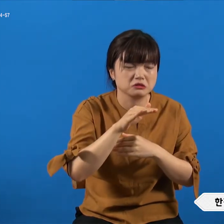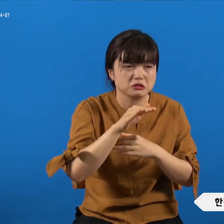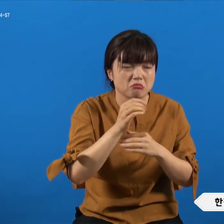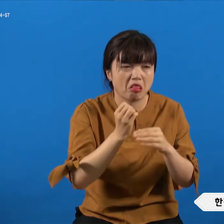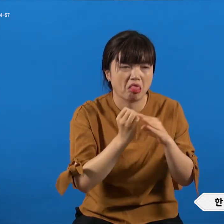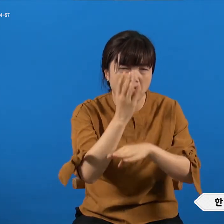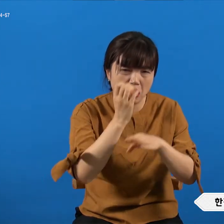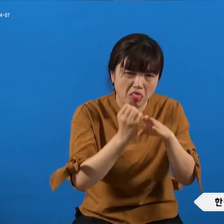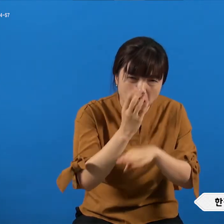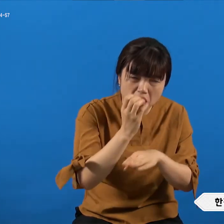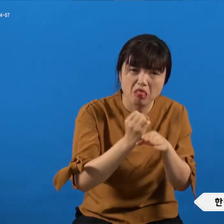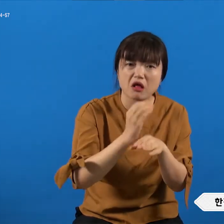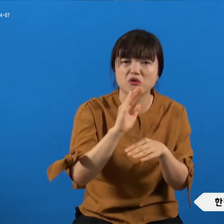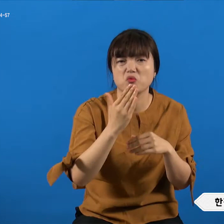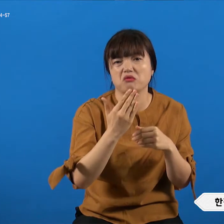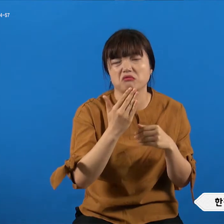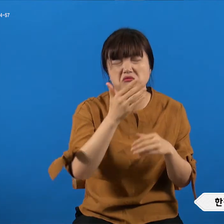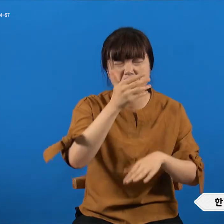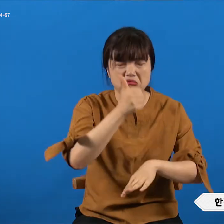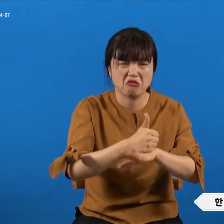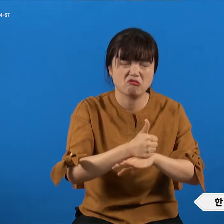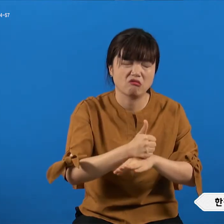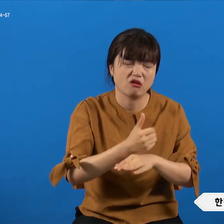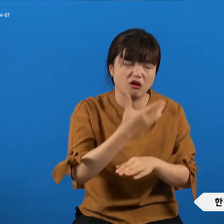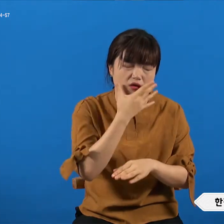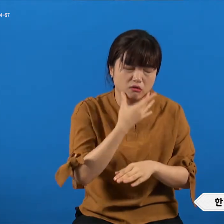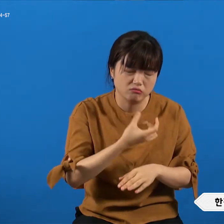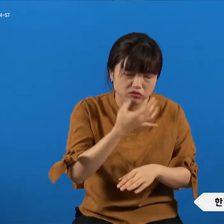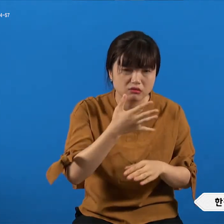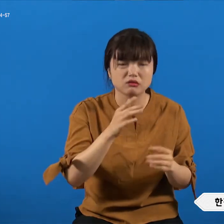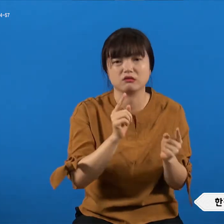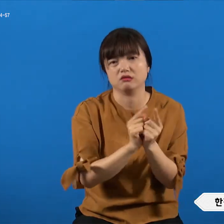말아야 될 것도 넘보고 하다가 불행해지는 것이지요.